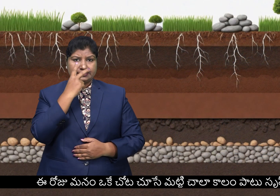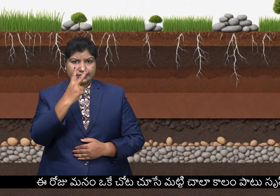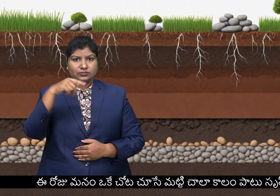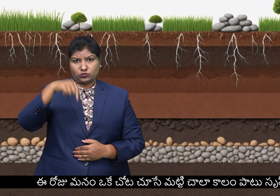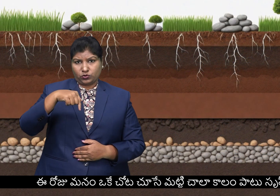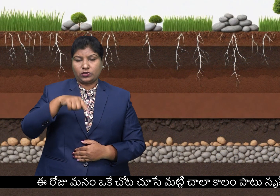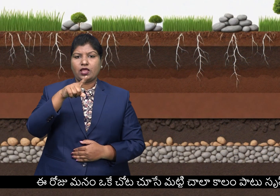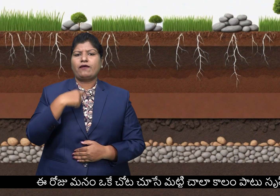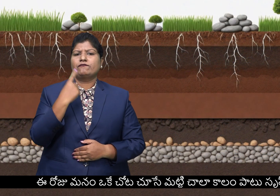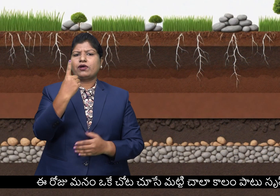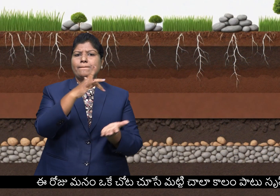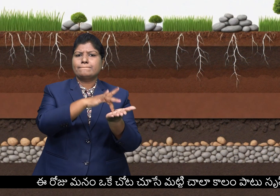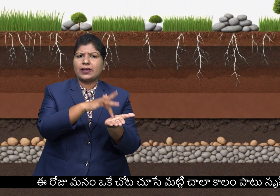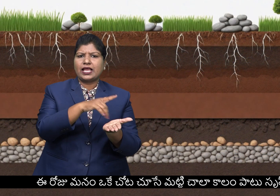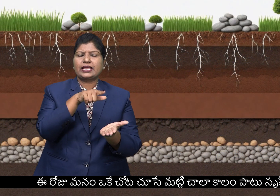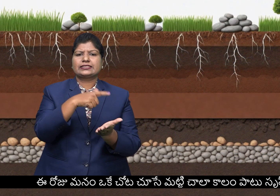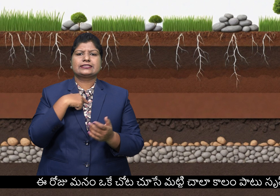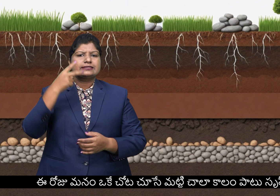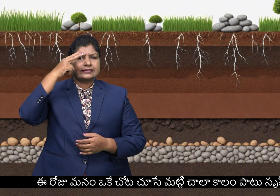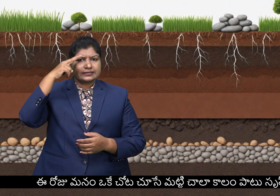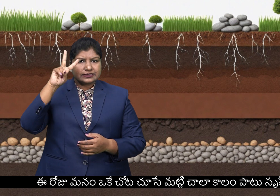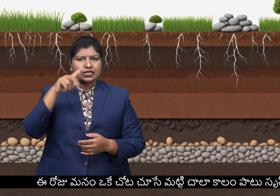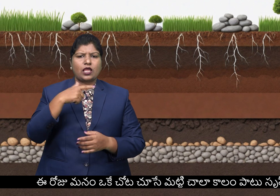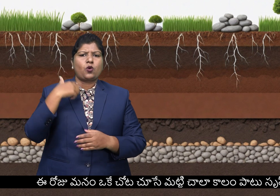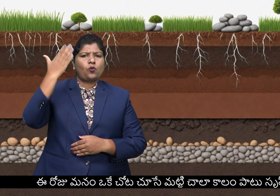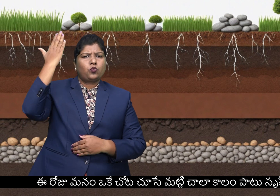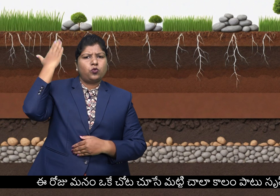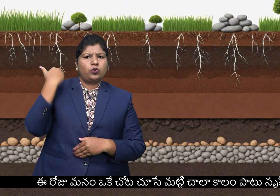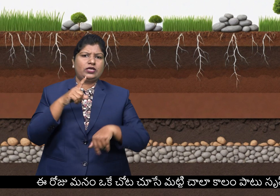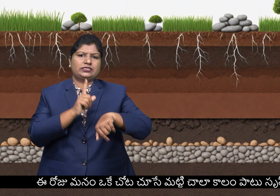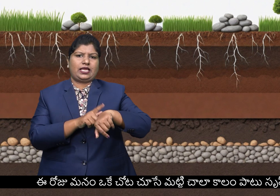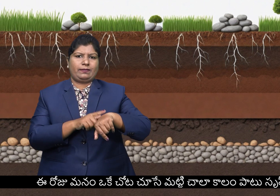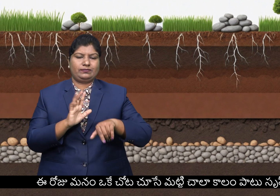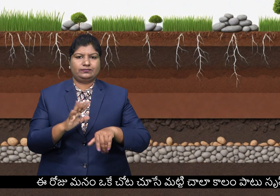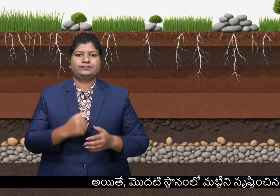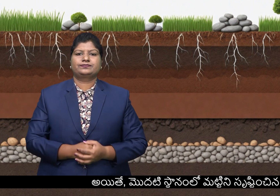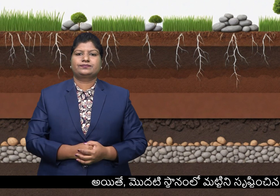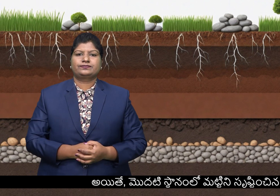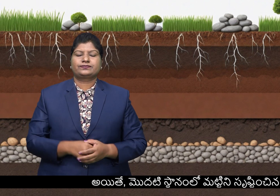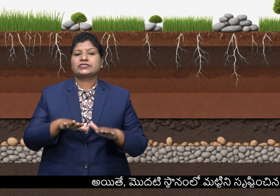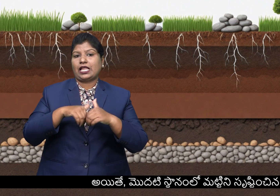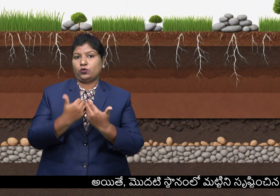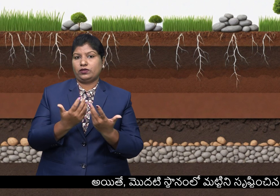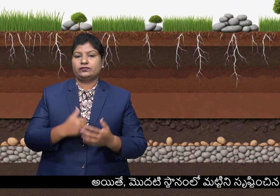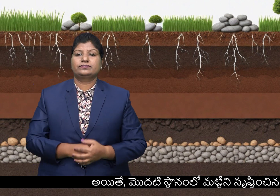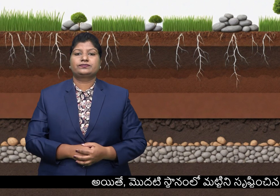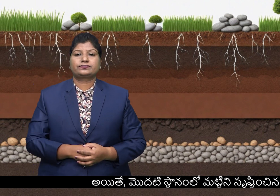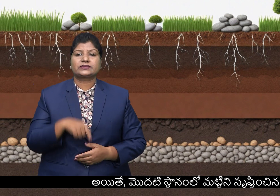ఈరోజు మనం ఒకే చోట చూసే మట్టి చాలా కాలం పాటు సృష్టించబడింది. అయితే మొదటి స్థానంలో